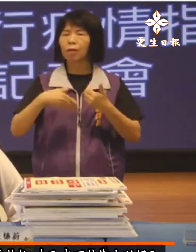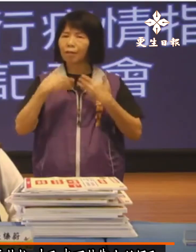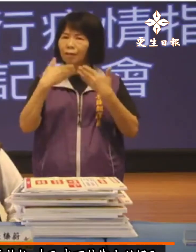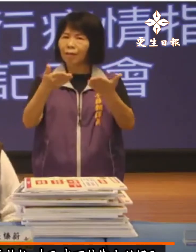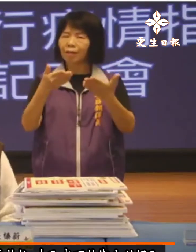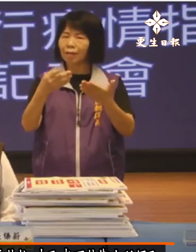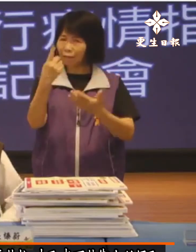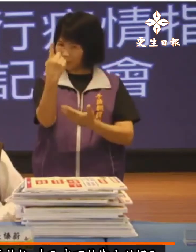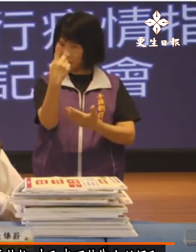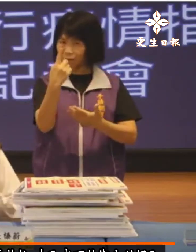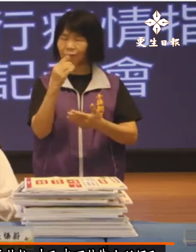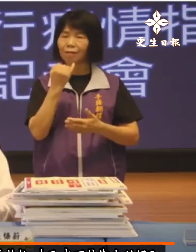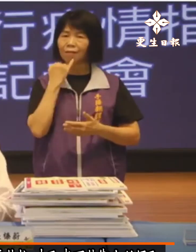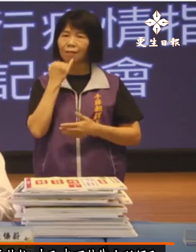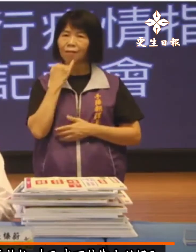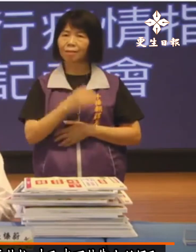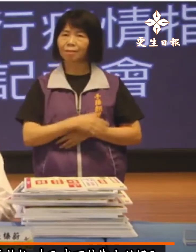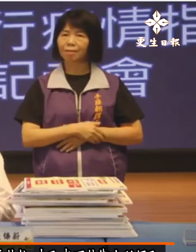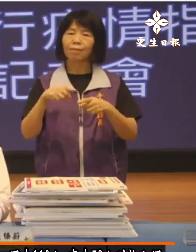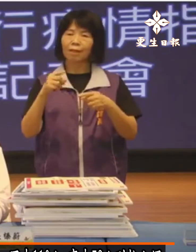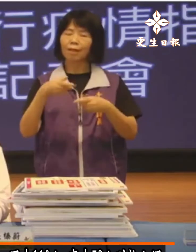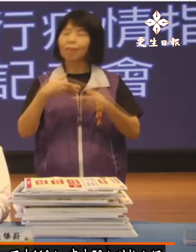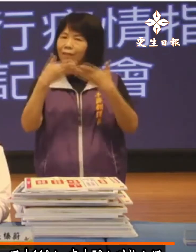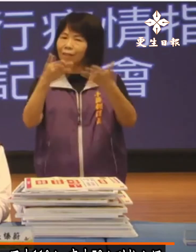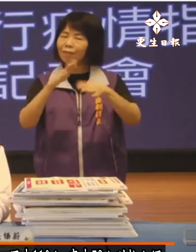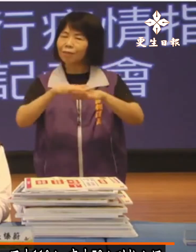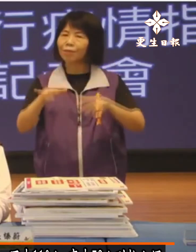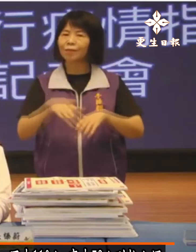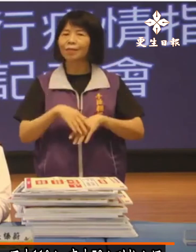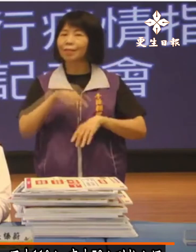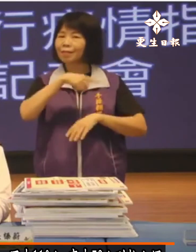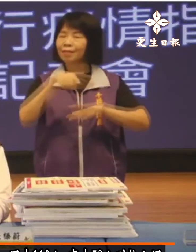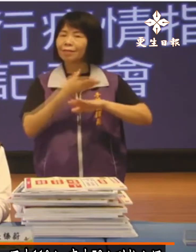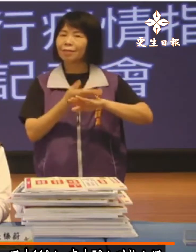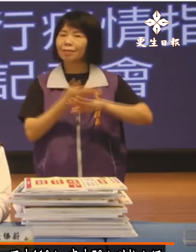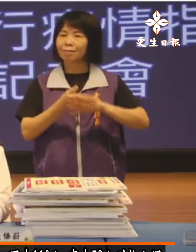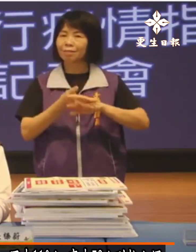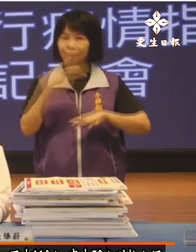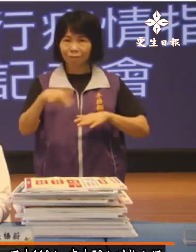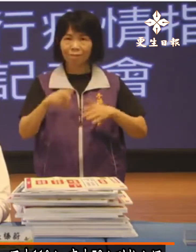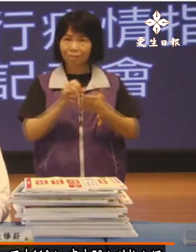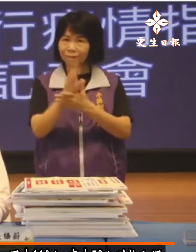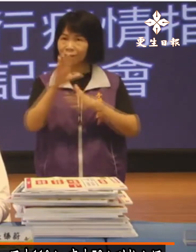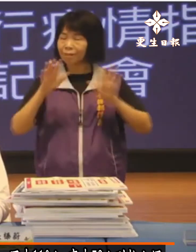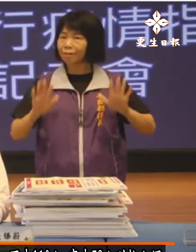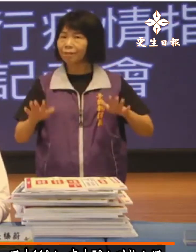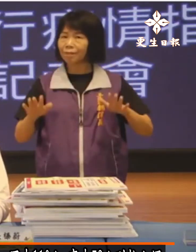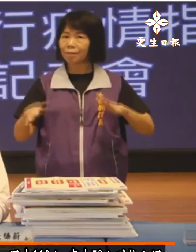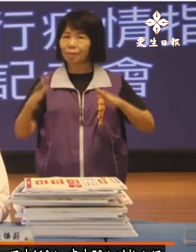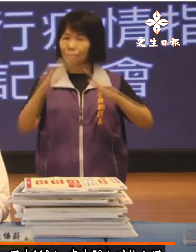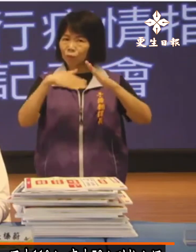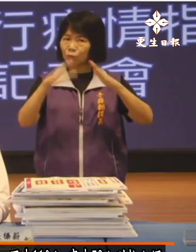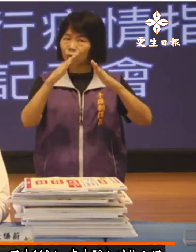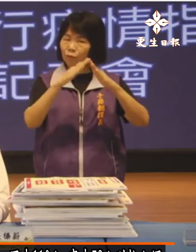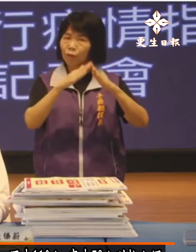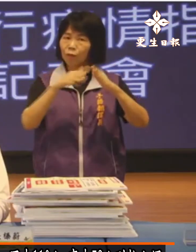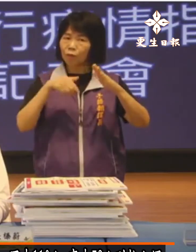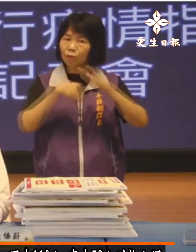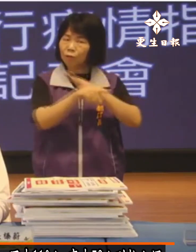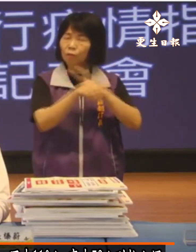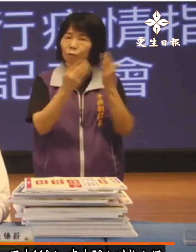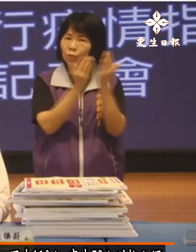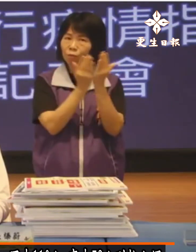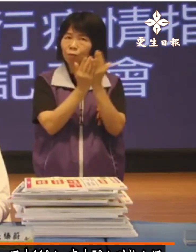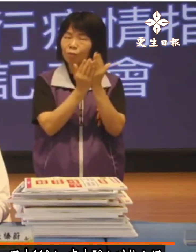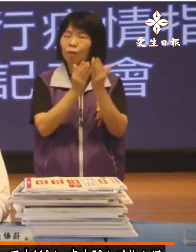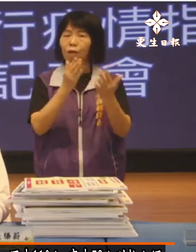剂，这是一个权宜之这个做法。那也跟大家报告，今天入园入学的孩子在